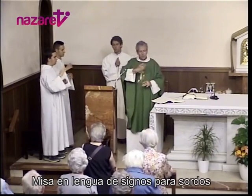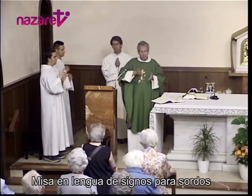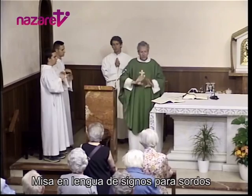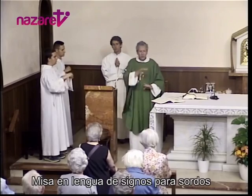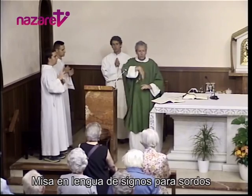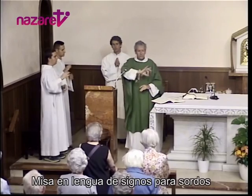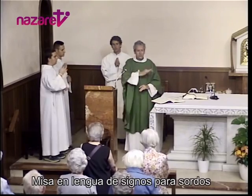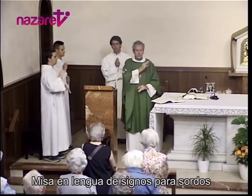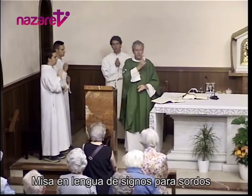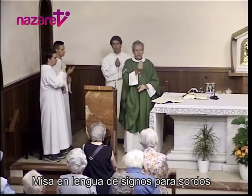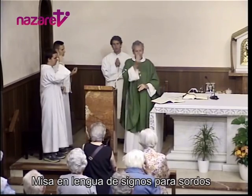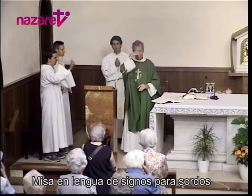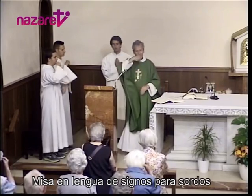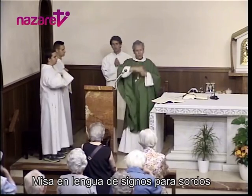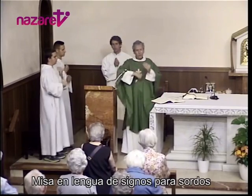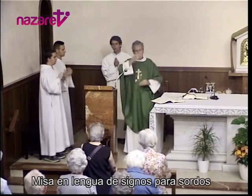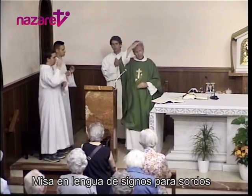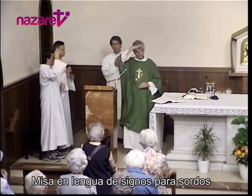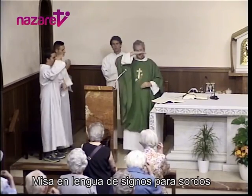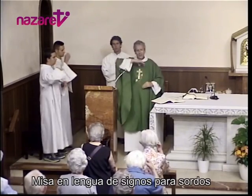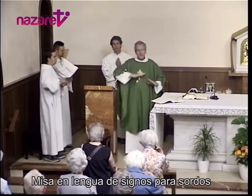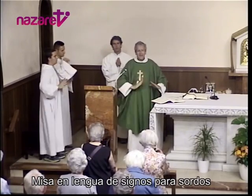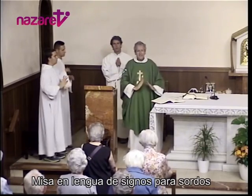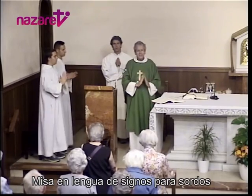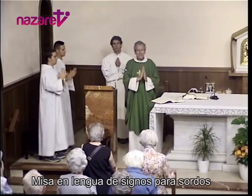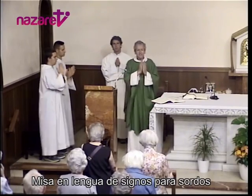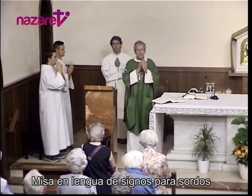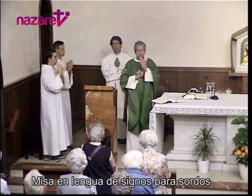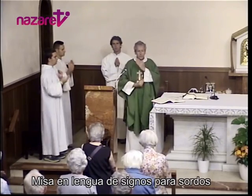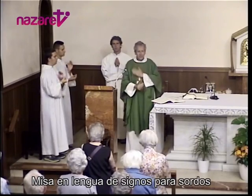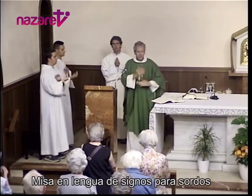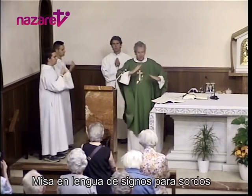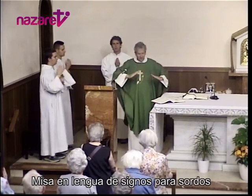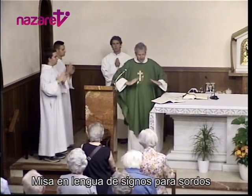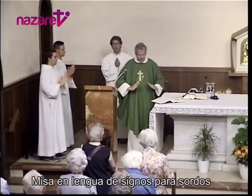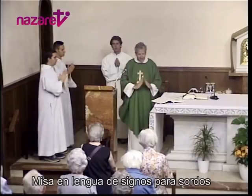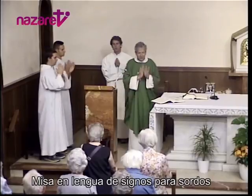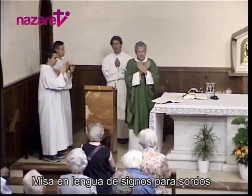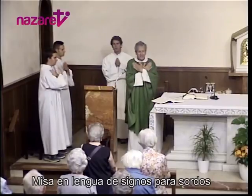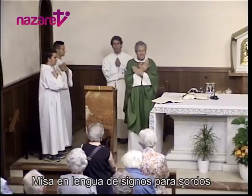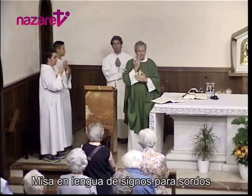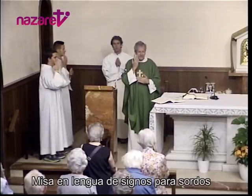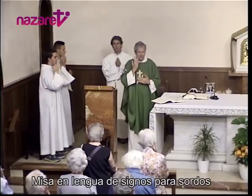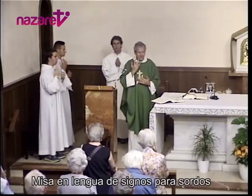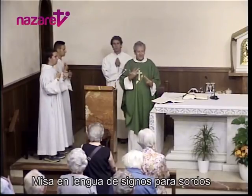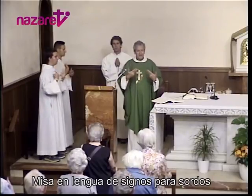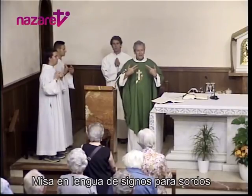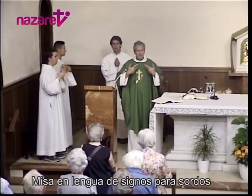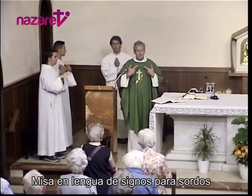único Hijo, nuestro Señor, que fue concebido por obra y gracia del Espíritu Santo. Nació de Santa María Virgen, padeció